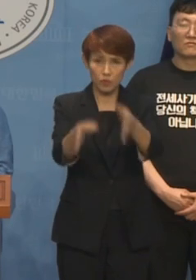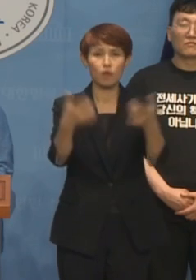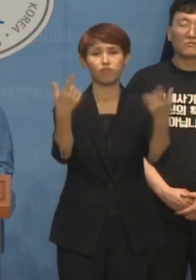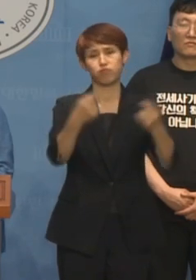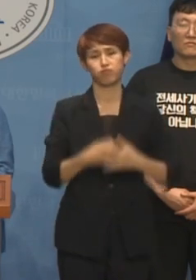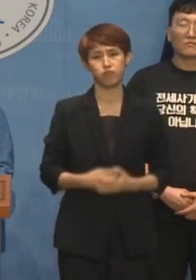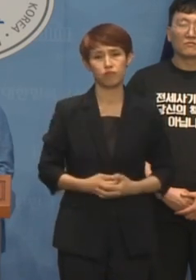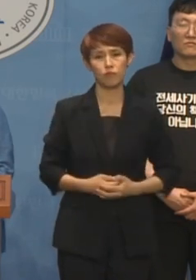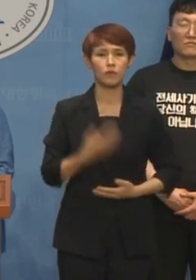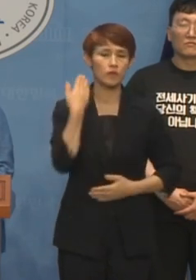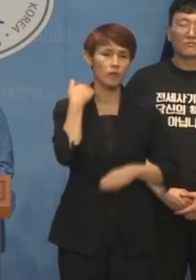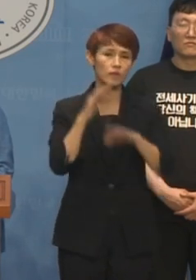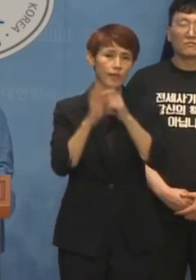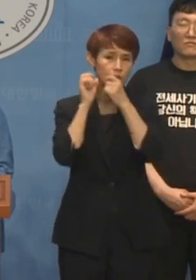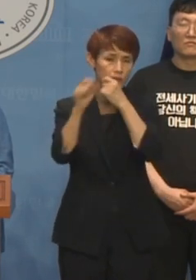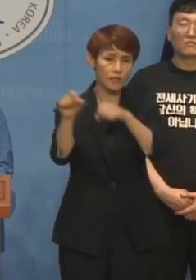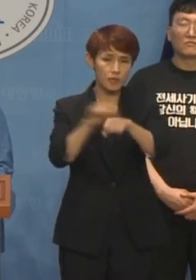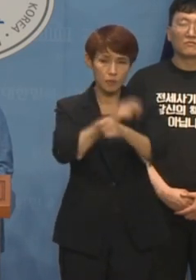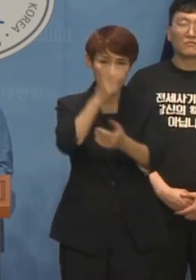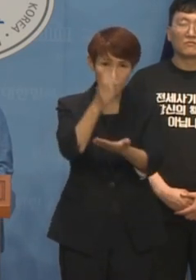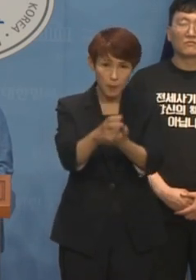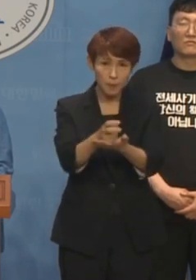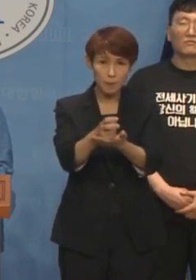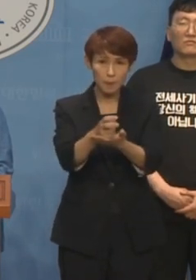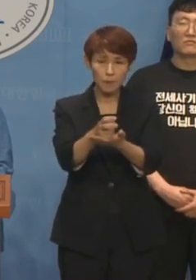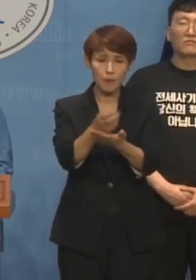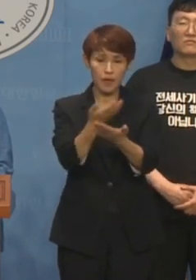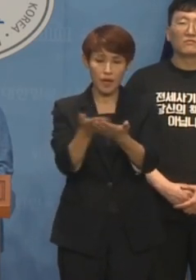전세사기 특별법 개정안에 이렇게